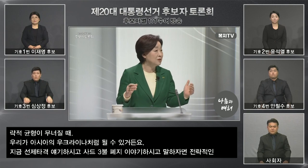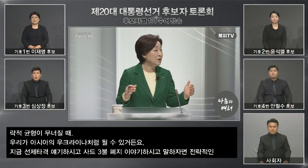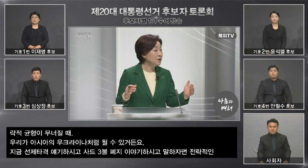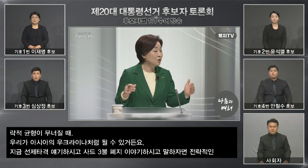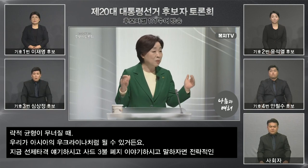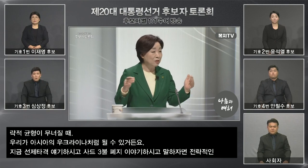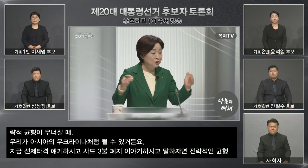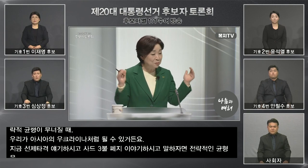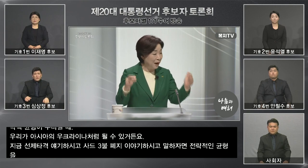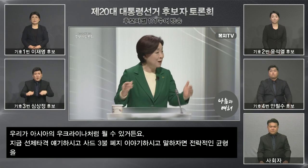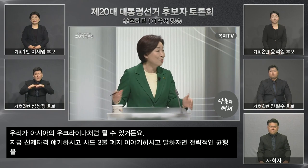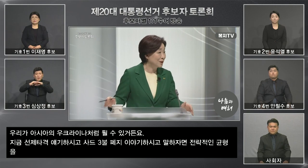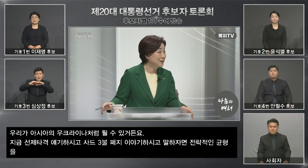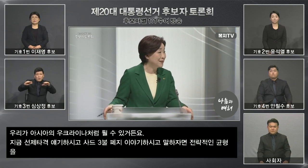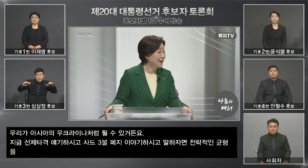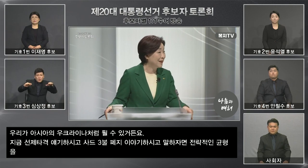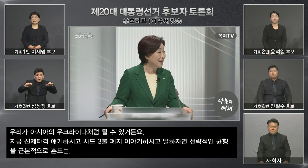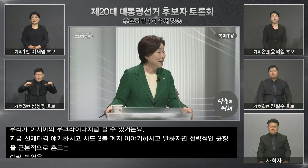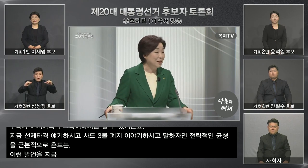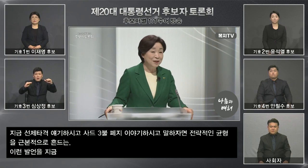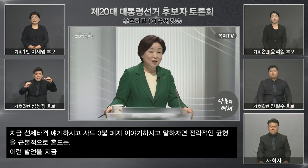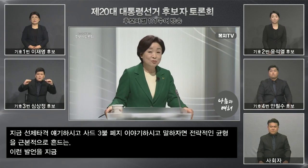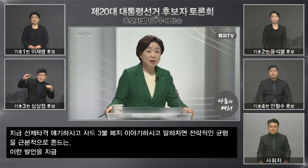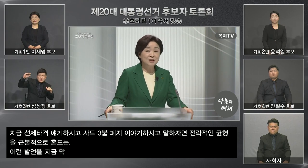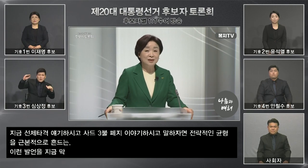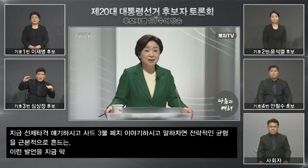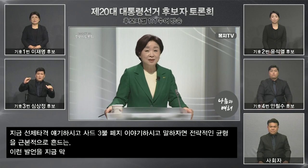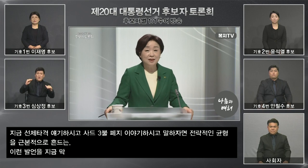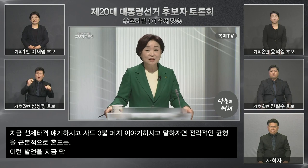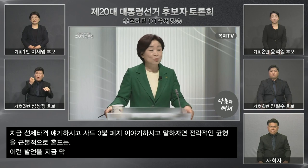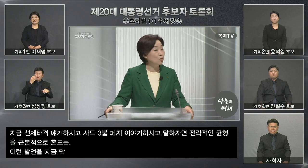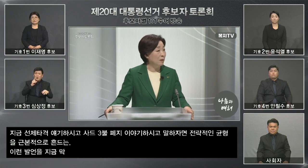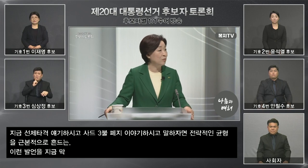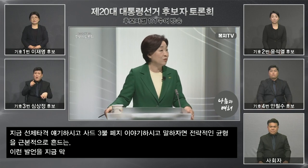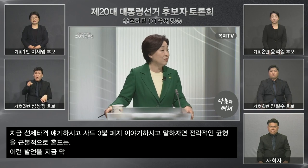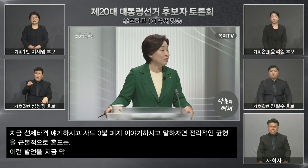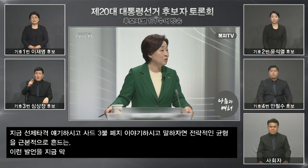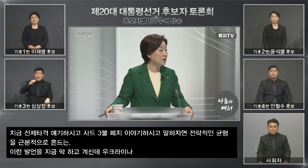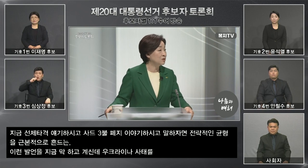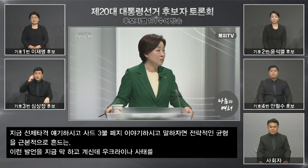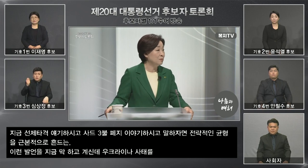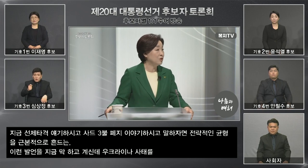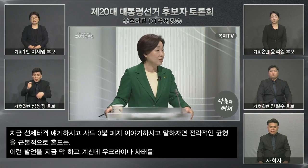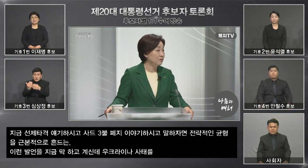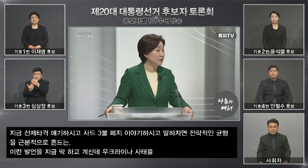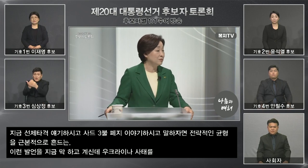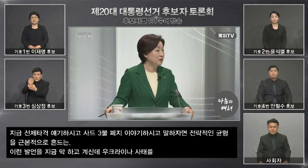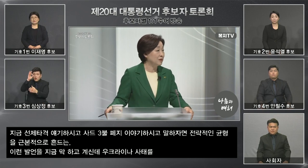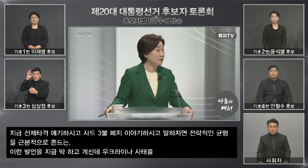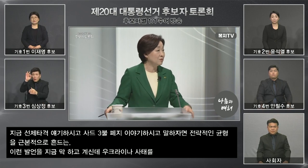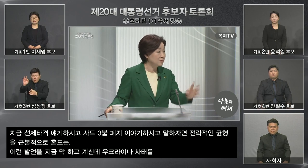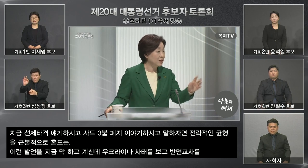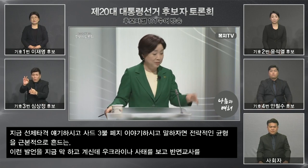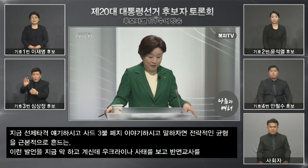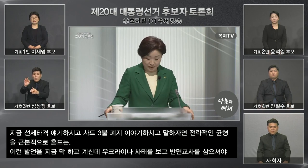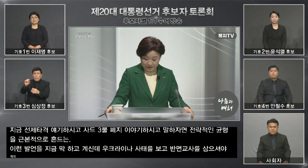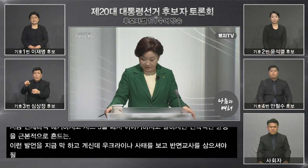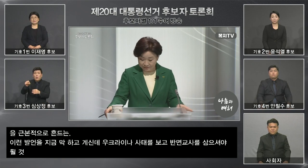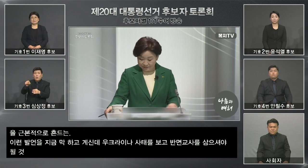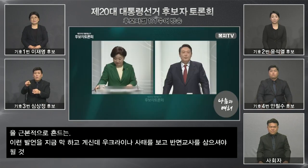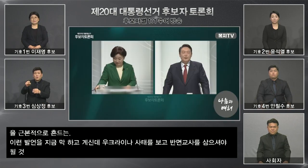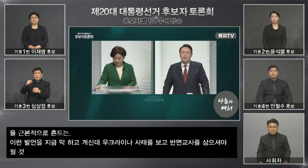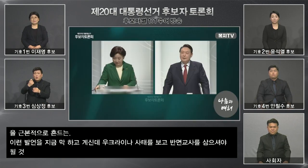흔드는 이런 발언을 지금 막 하고 계신데 우크라이나 사태를 보고 반면 교사를 좀 삼으셔야 될 것 같습니다. 어떻게